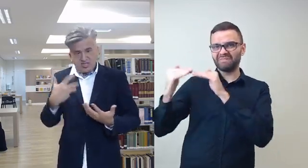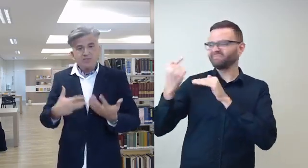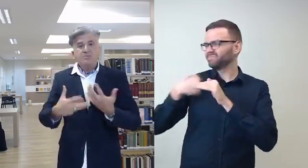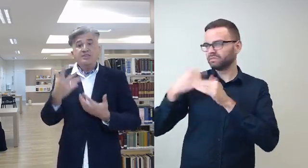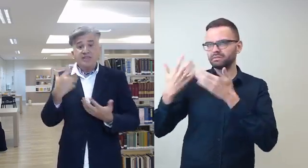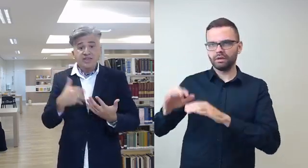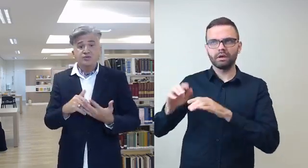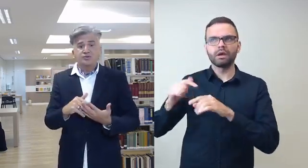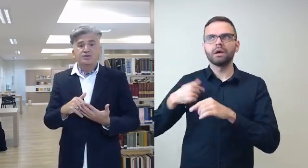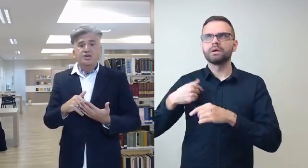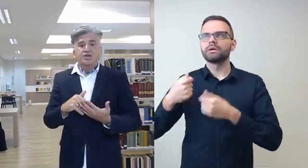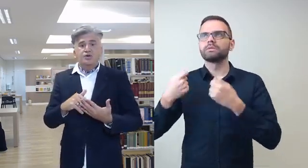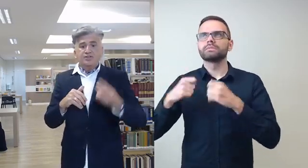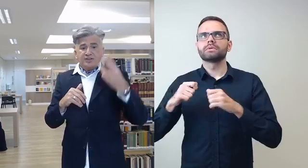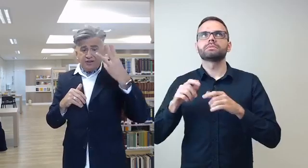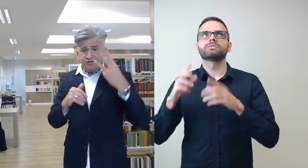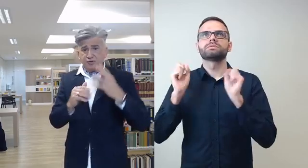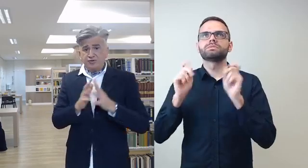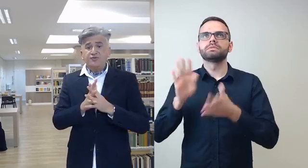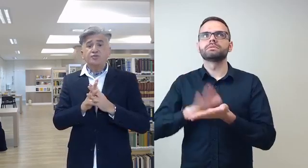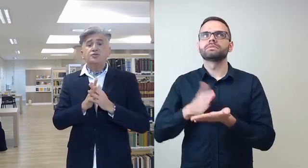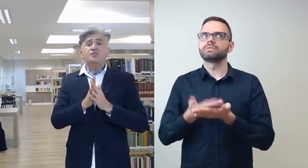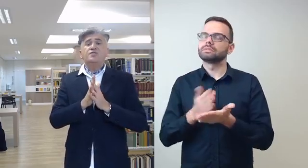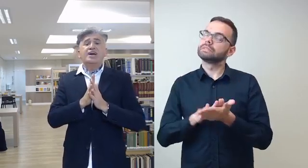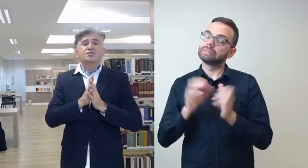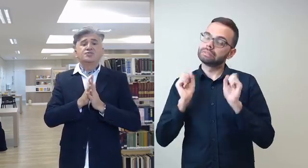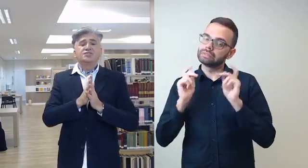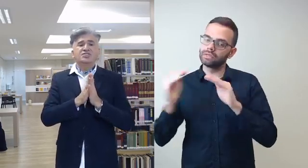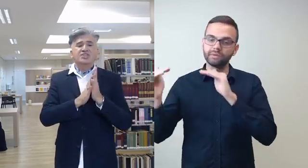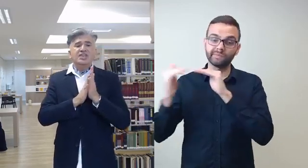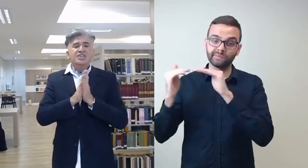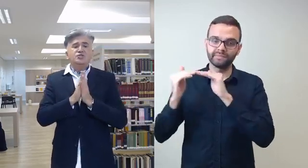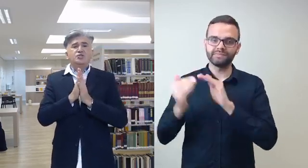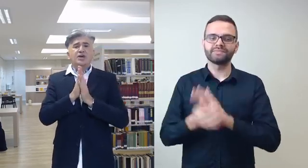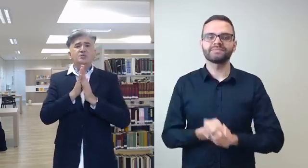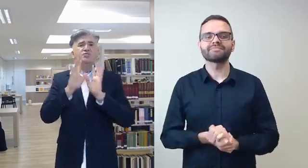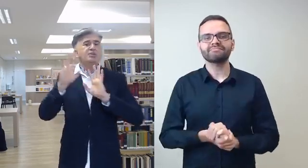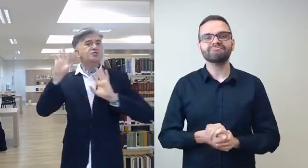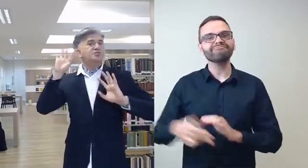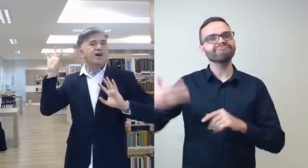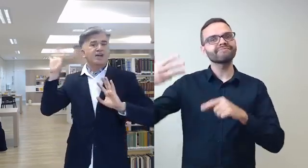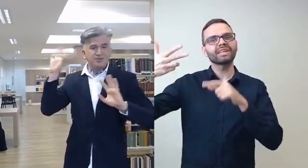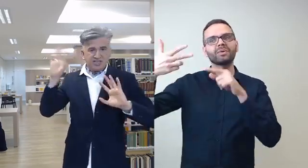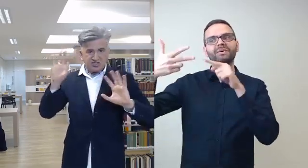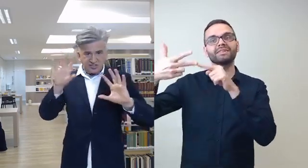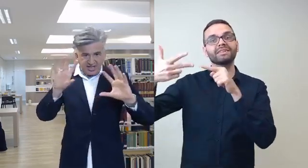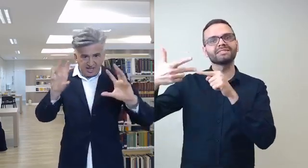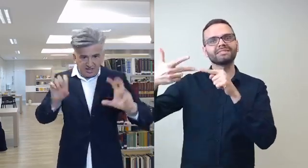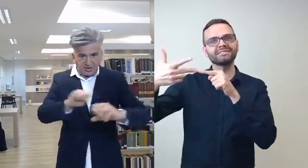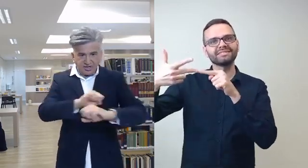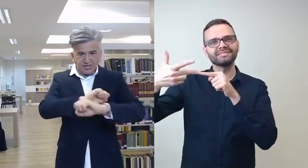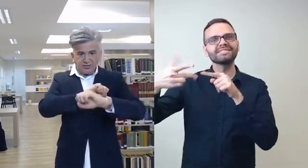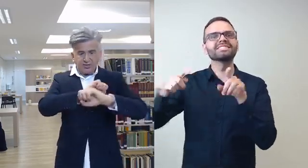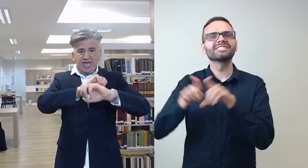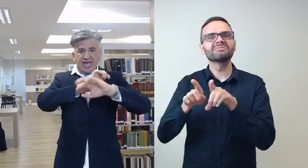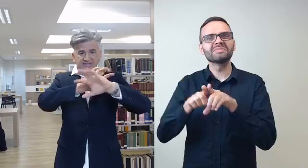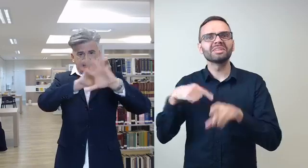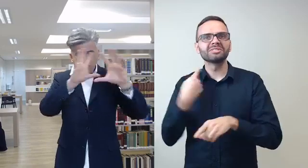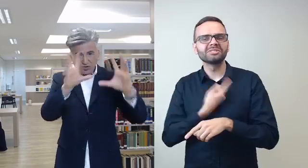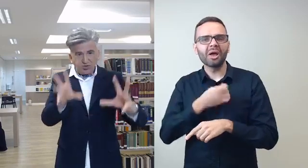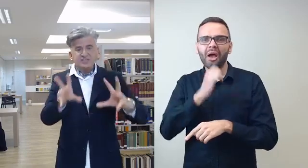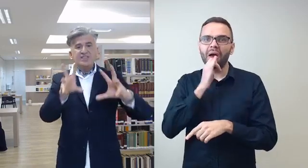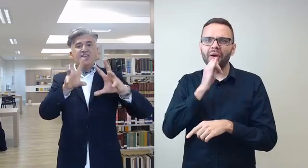eu tinha que me manter neutro. O terceiro filtro, o filtro dos fatos, ou seja, escutamos somente os fatos e a gente acaba ignorando